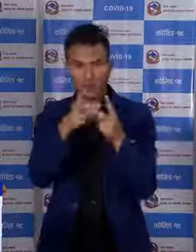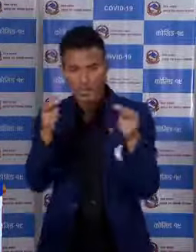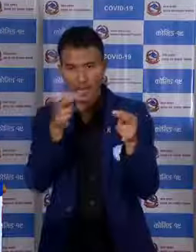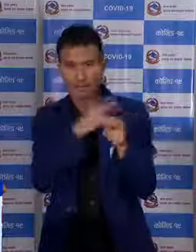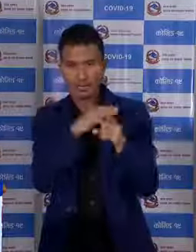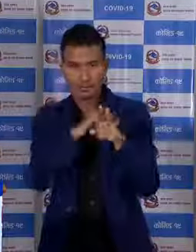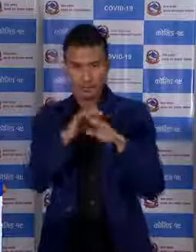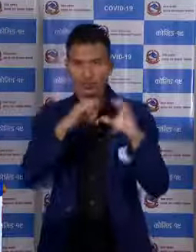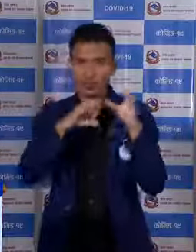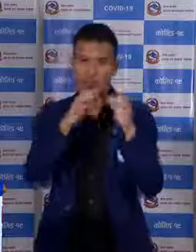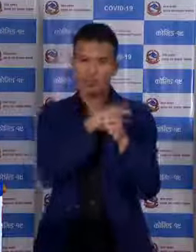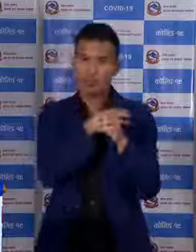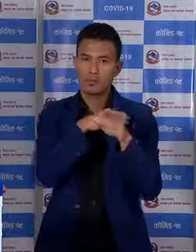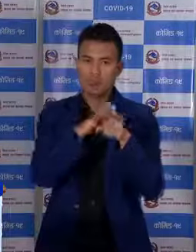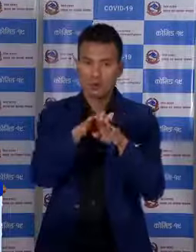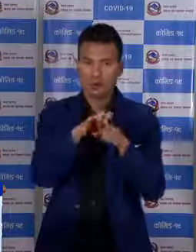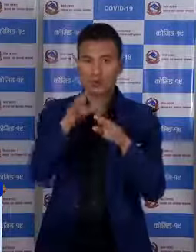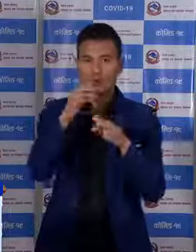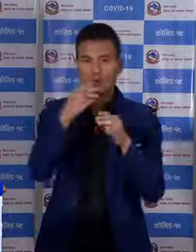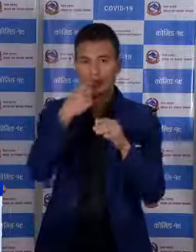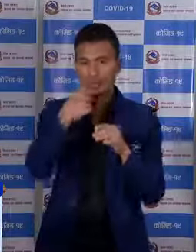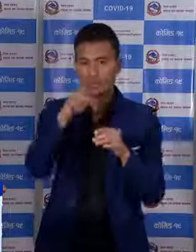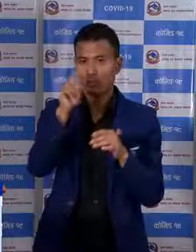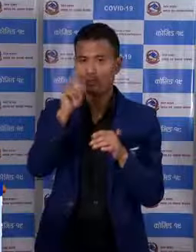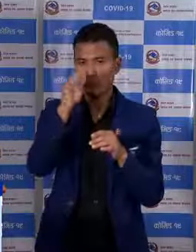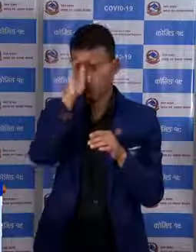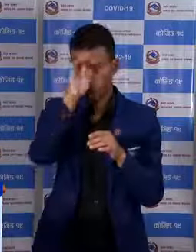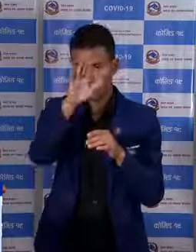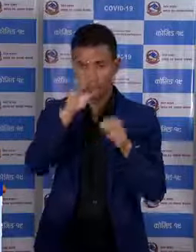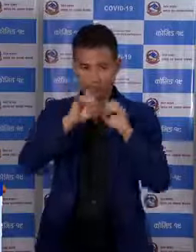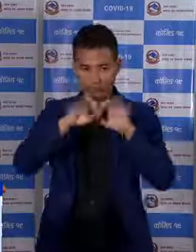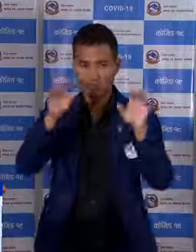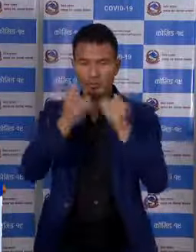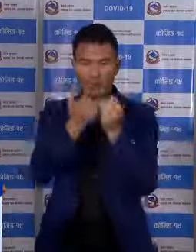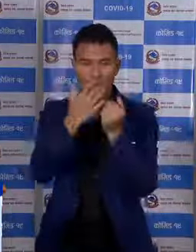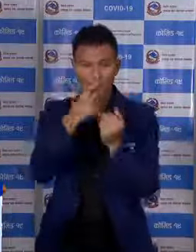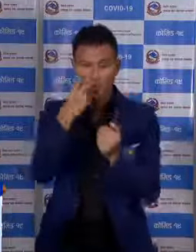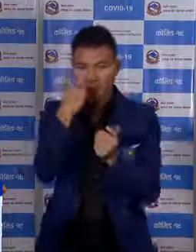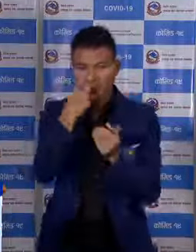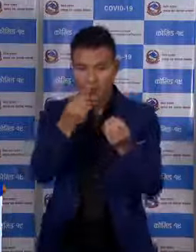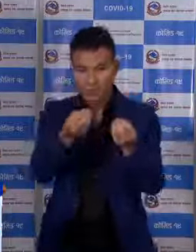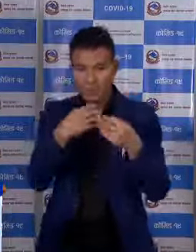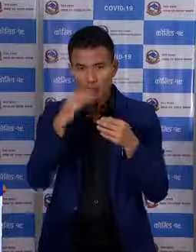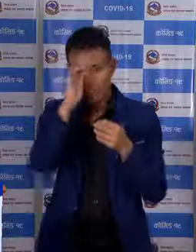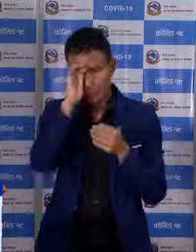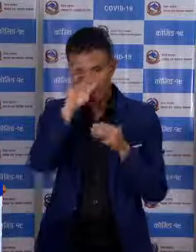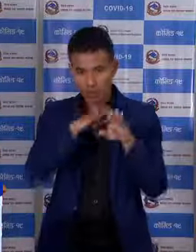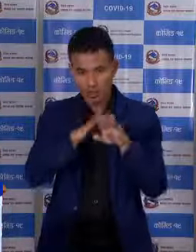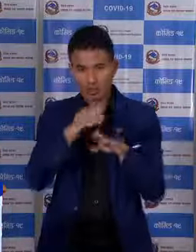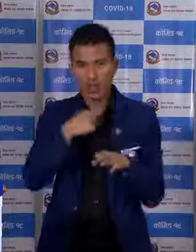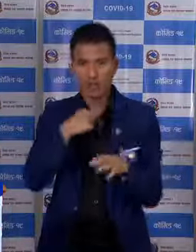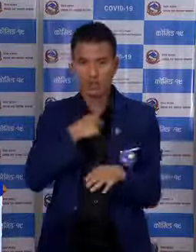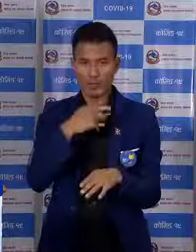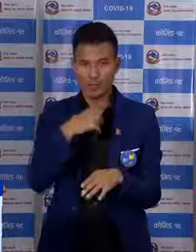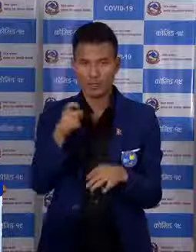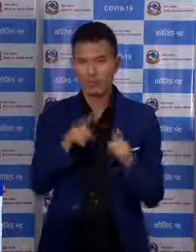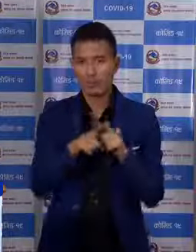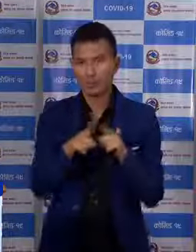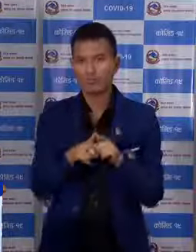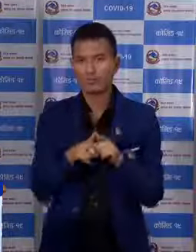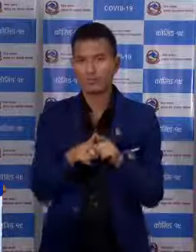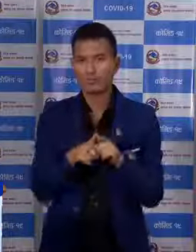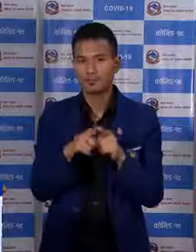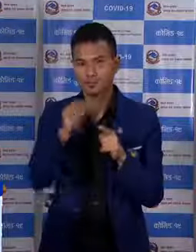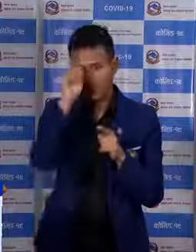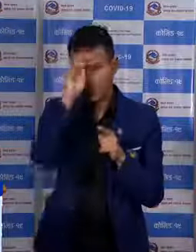साथियर को, सं सुचनारों आमरों लागे कहले काई, आमरों